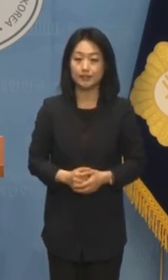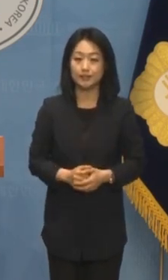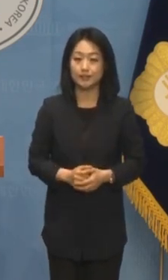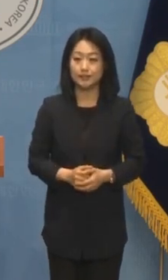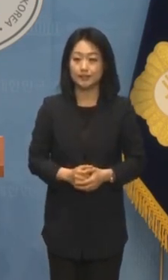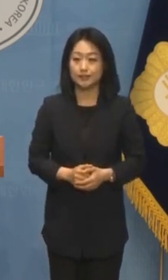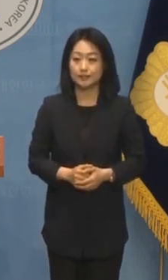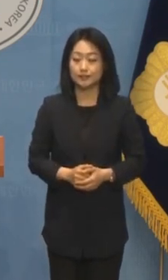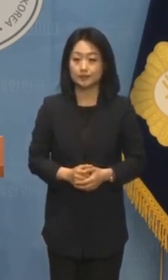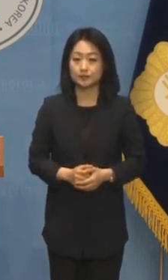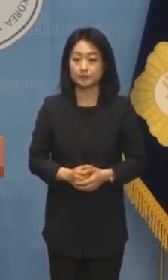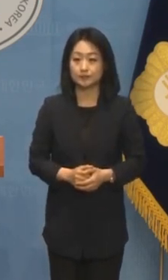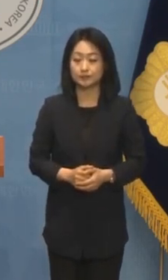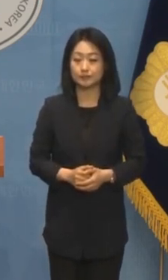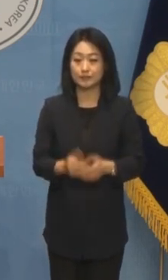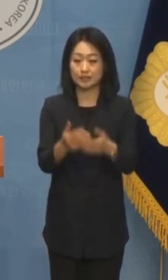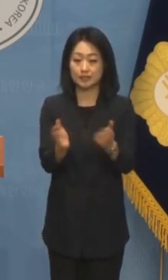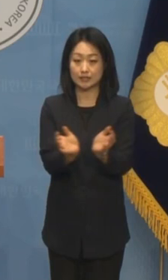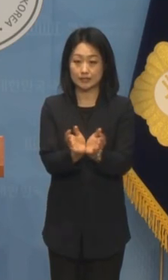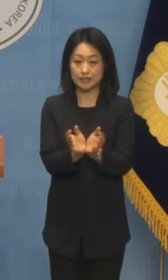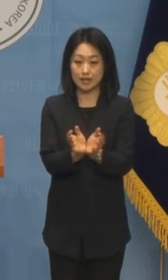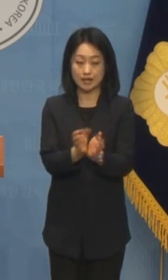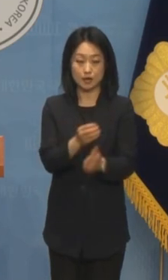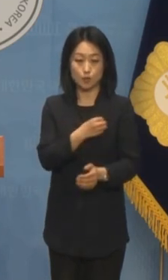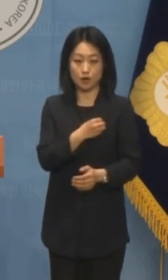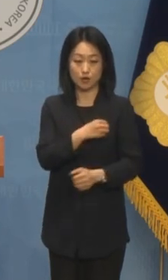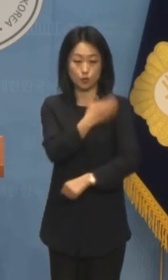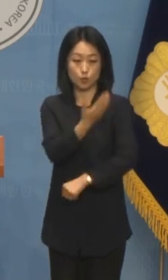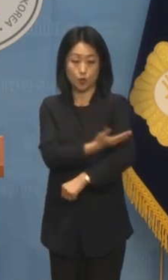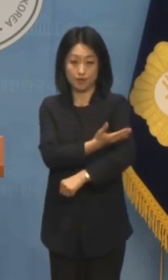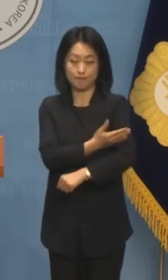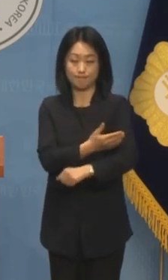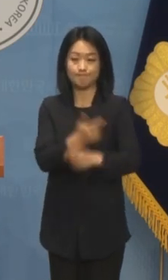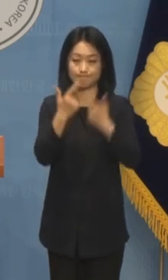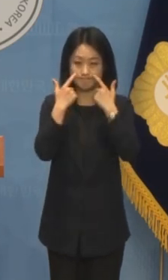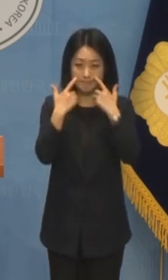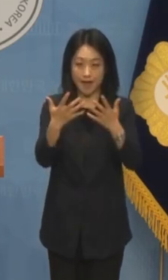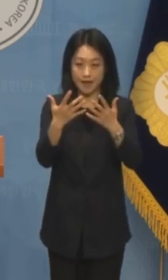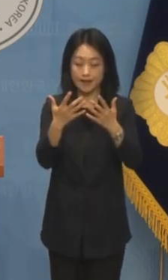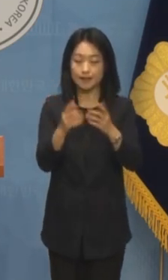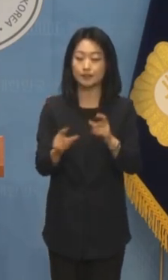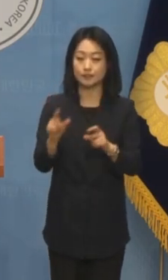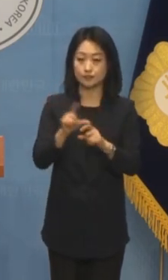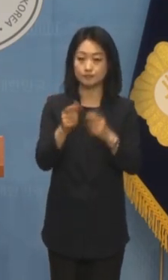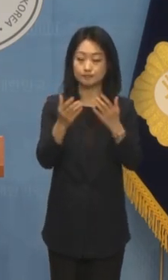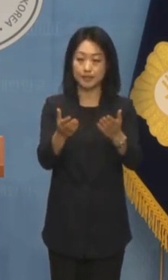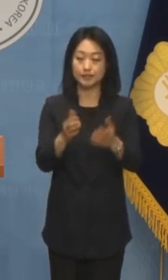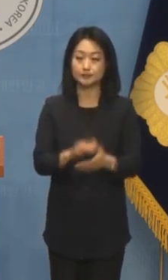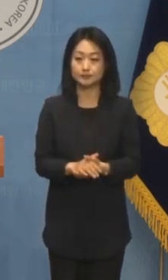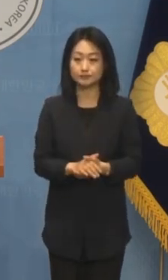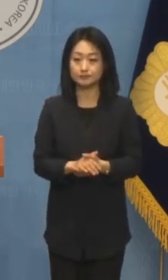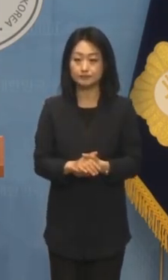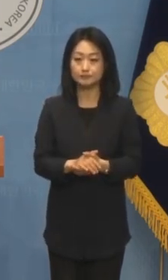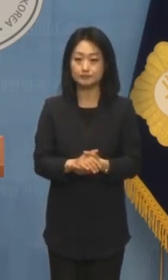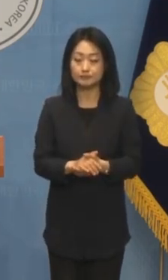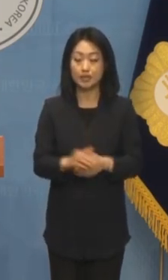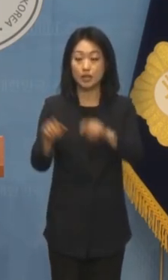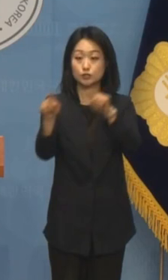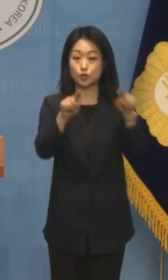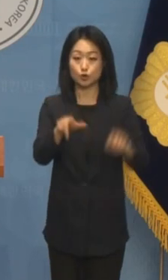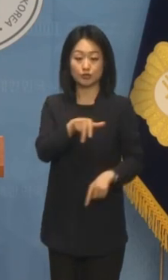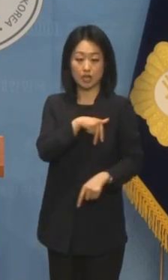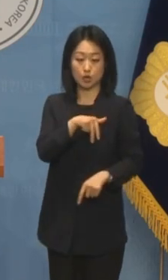마련했습니다 먼저 당원권 강화를 위한 개정부터 말씀드리겠습니다 첫째 당원 당규상 전국